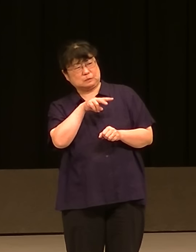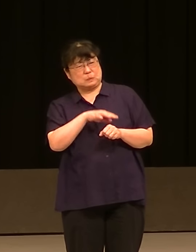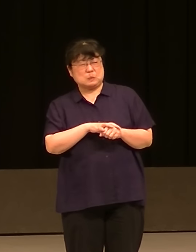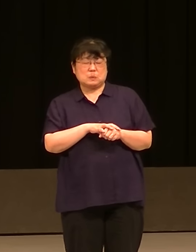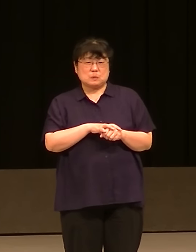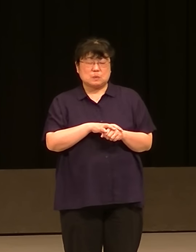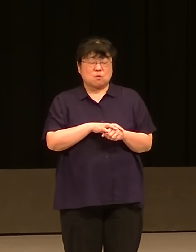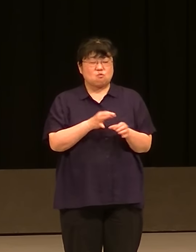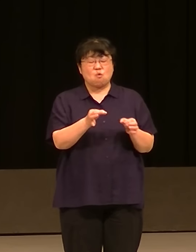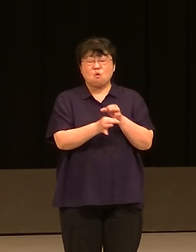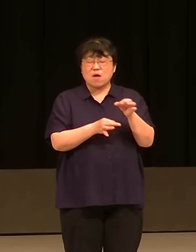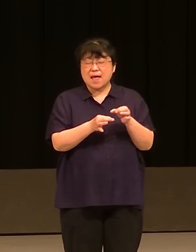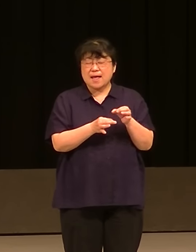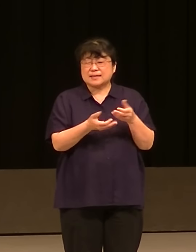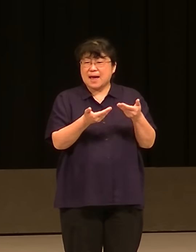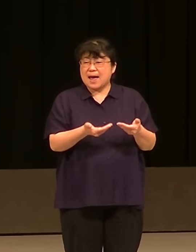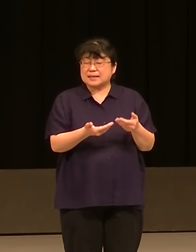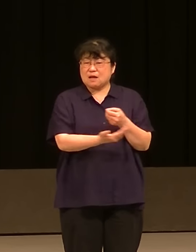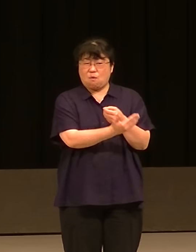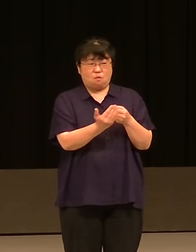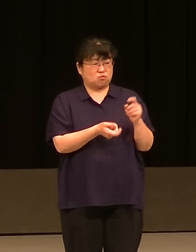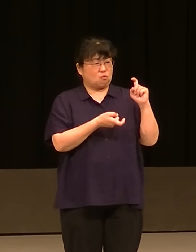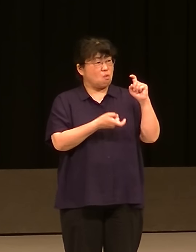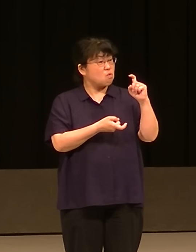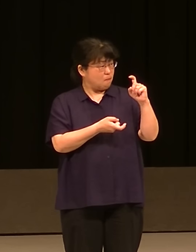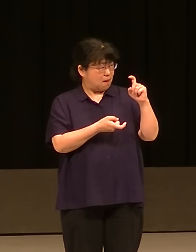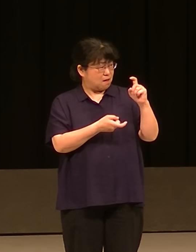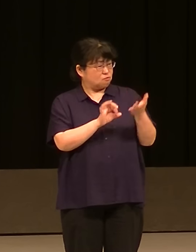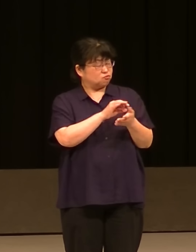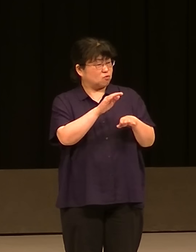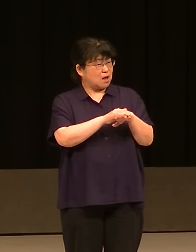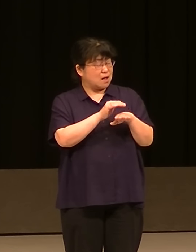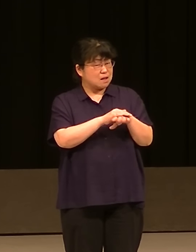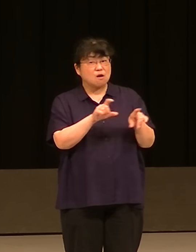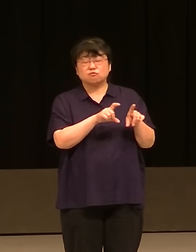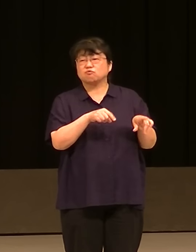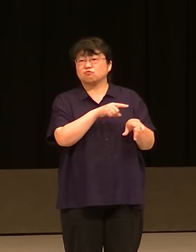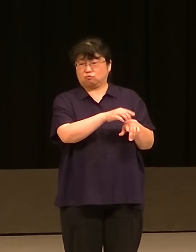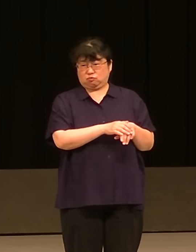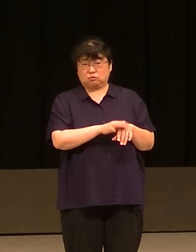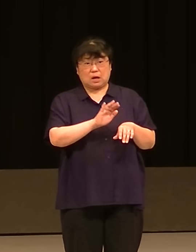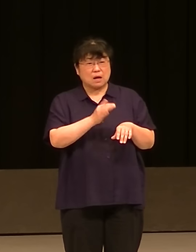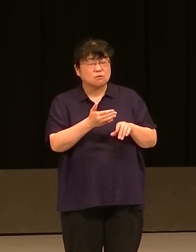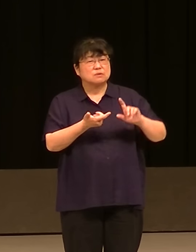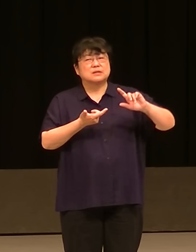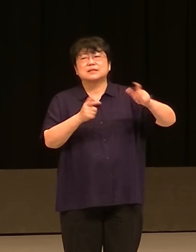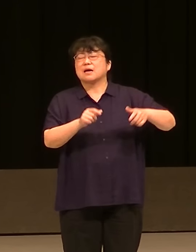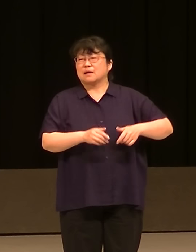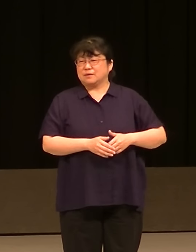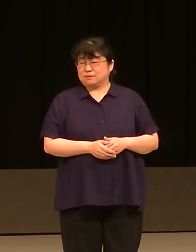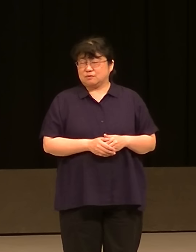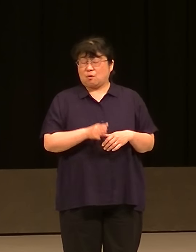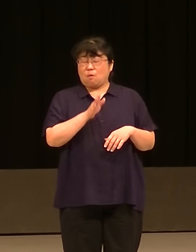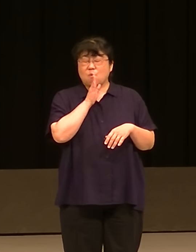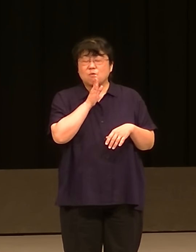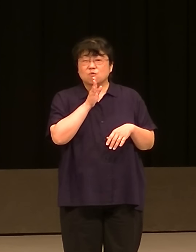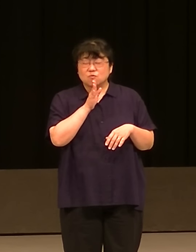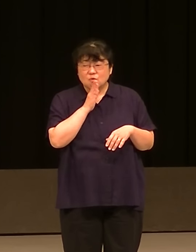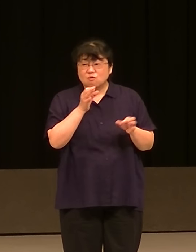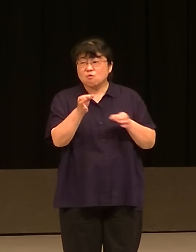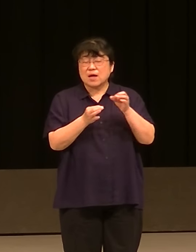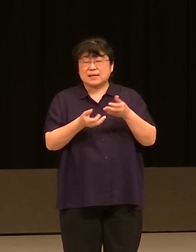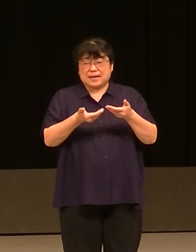この経済安全保障という言葉の個人的な使われ方でございますが、でもそうではない。本当の経済安